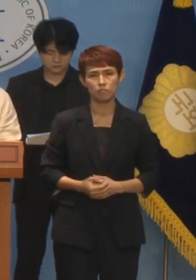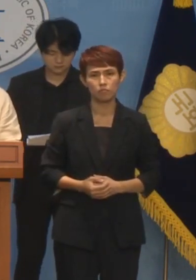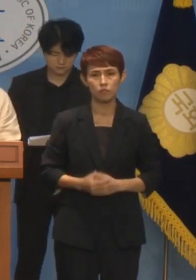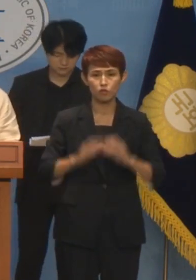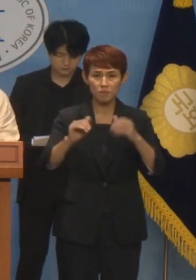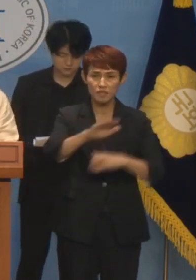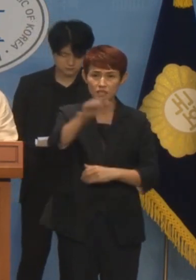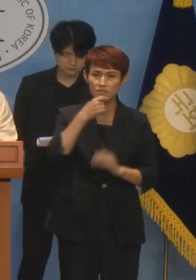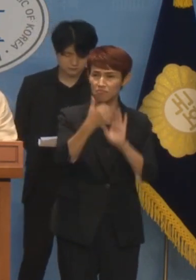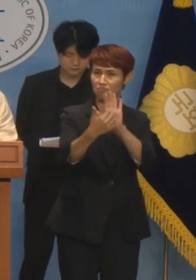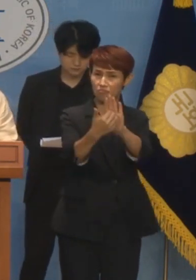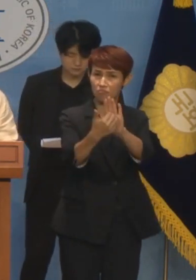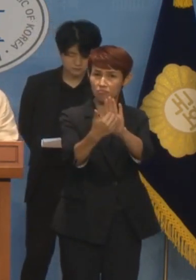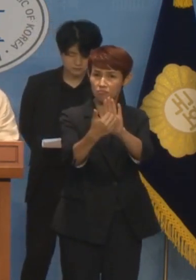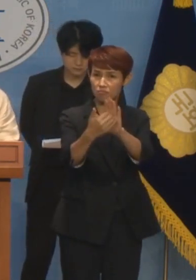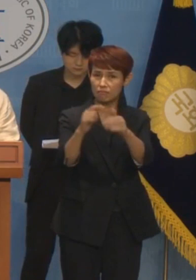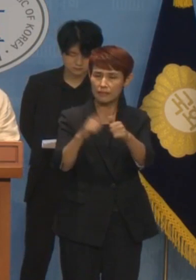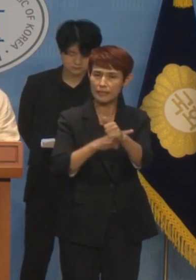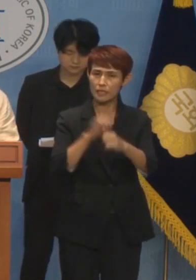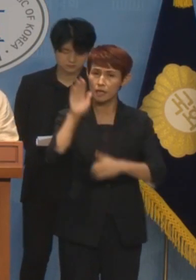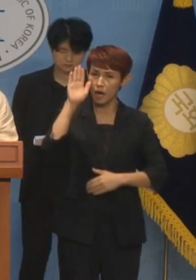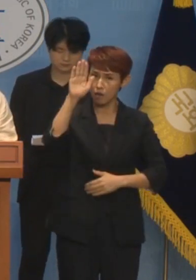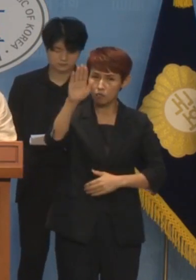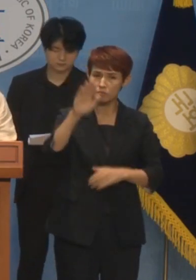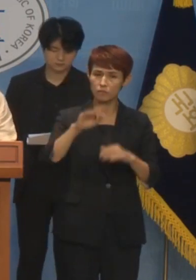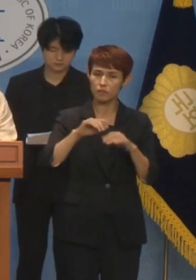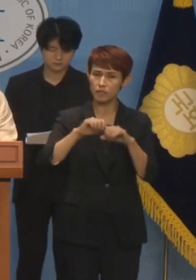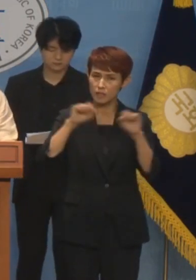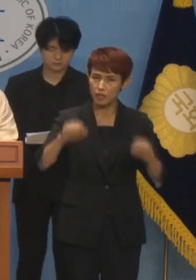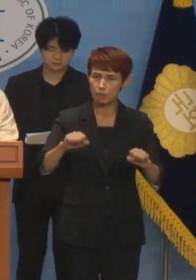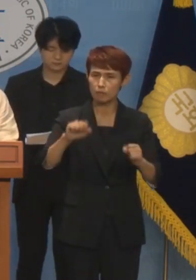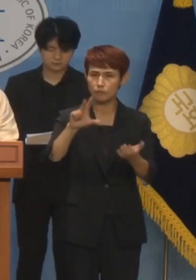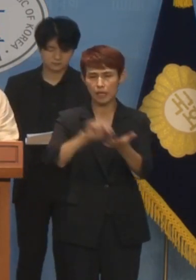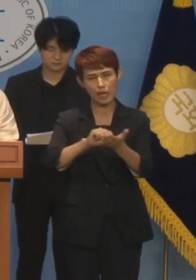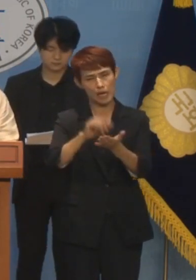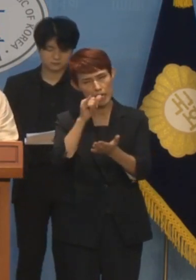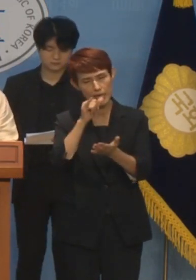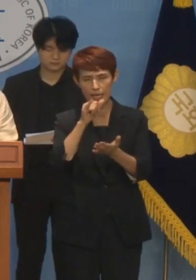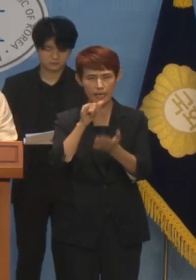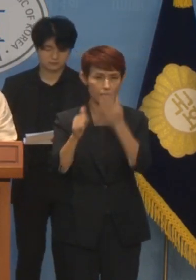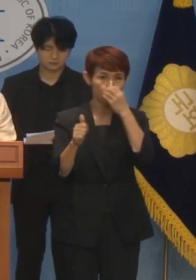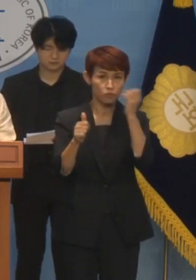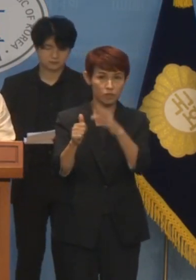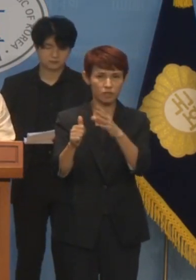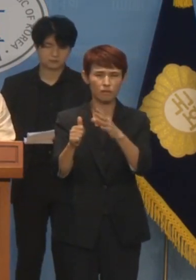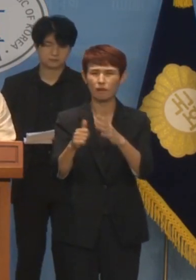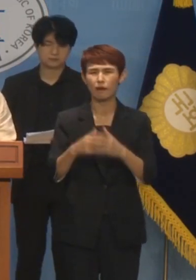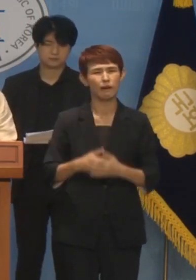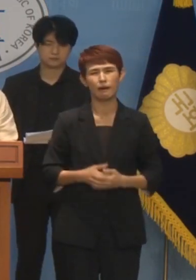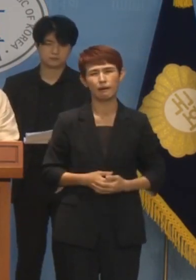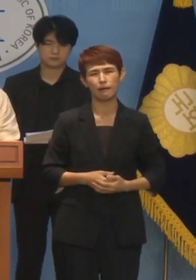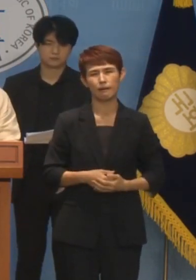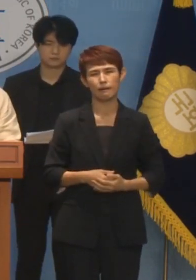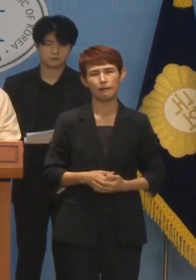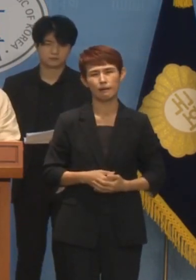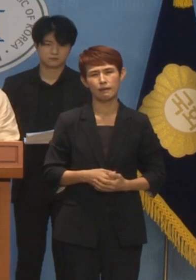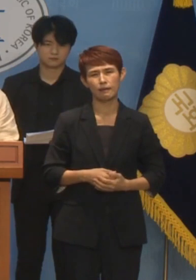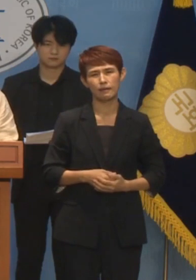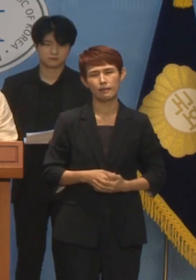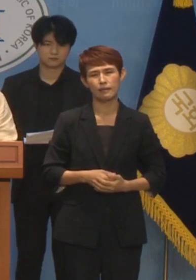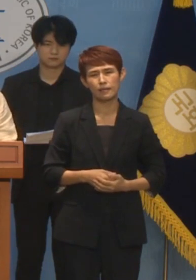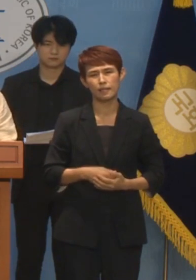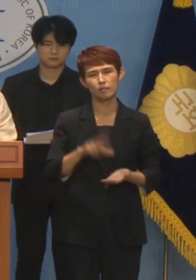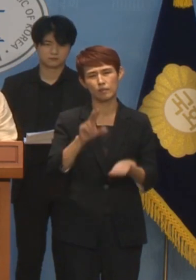국민들이 거부했다고 예측 가능한 시스템적 오류를 무시하는 정치는 초등학교 반장 선거만도 못한 저급한